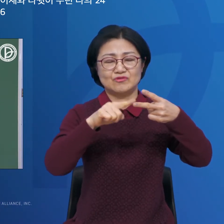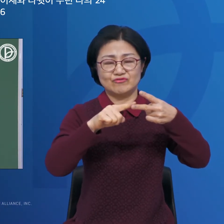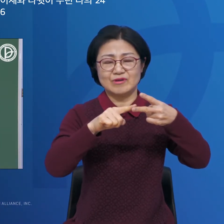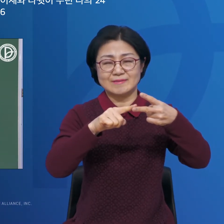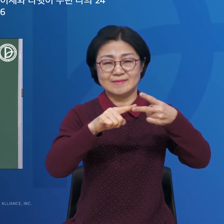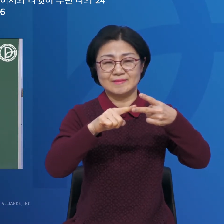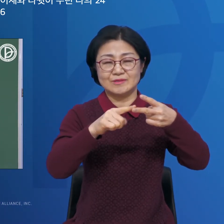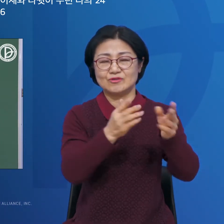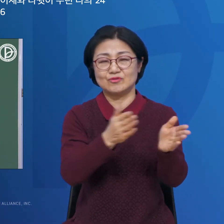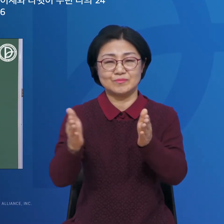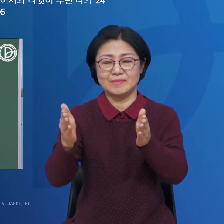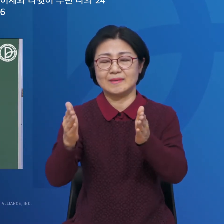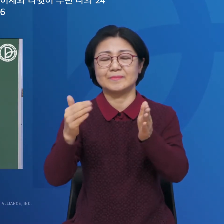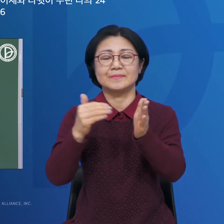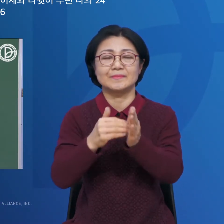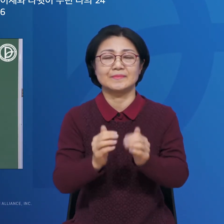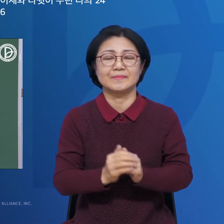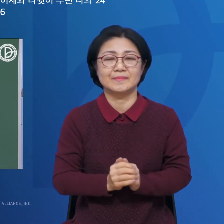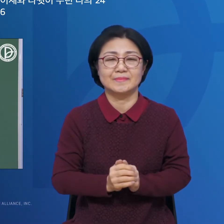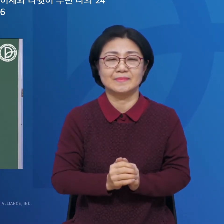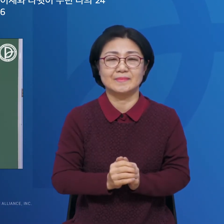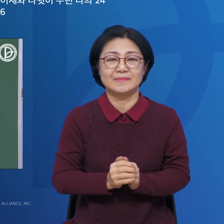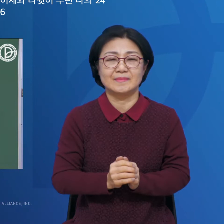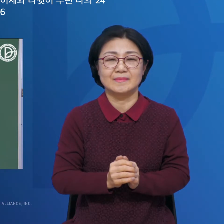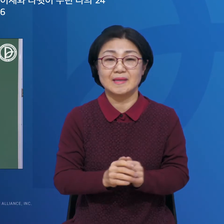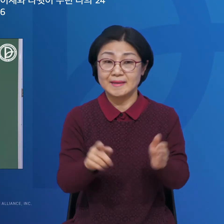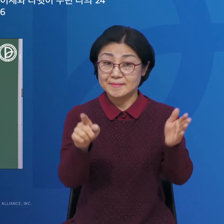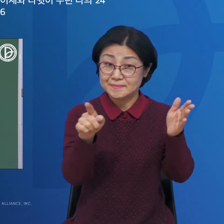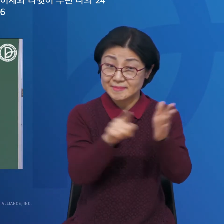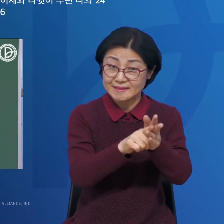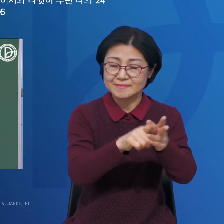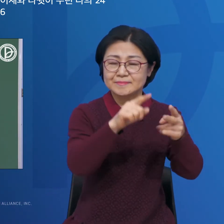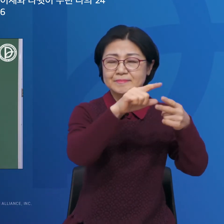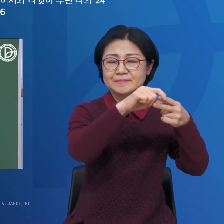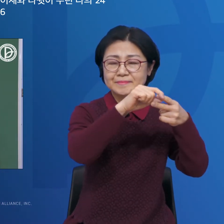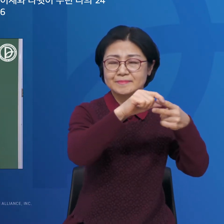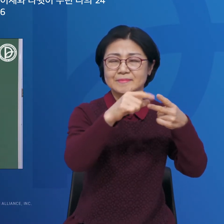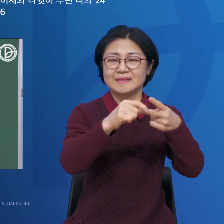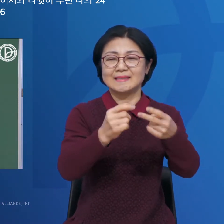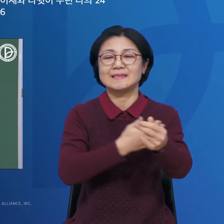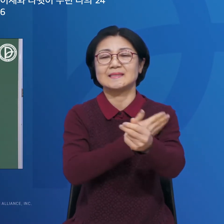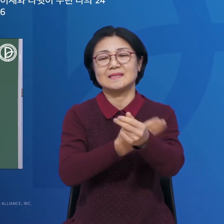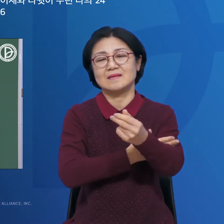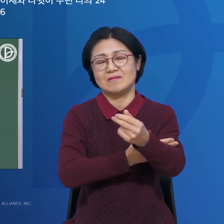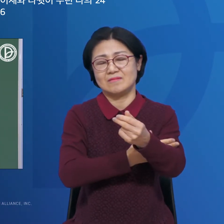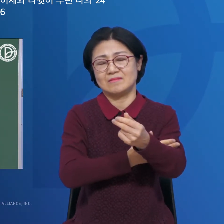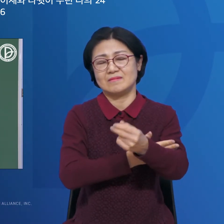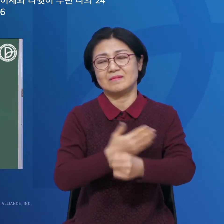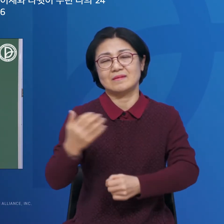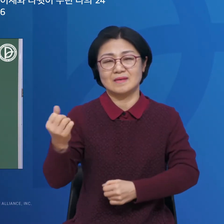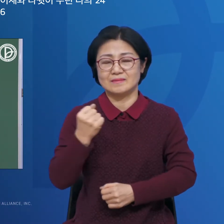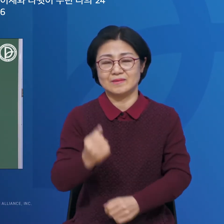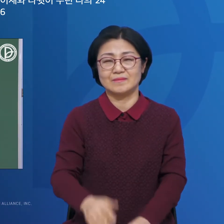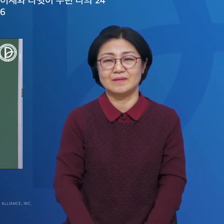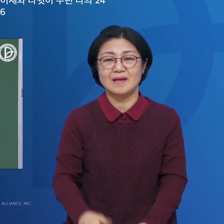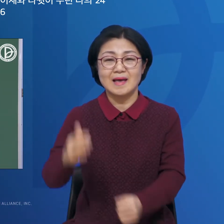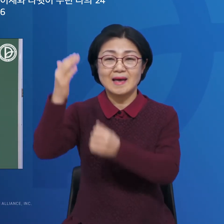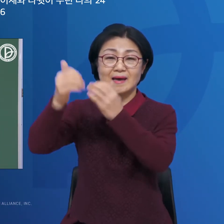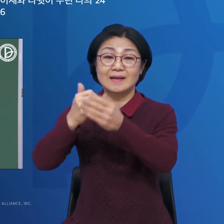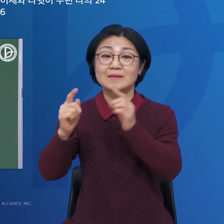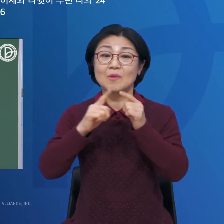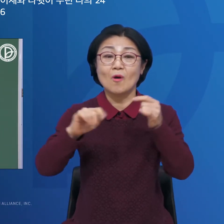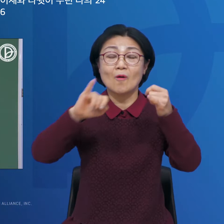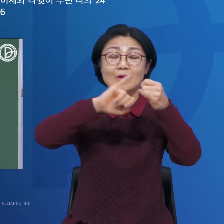He already prepared this. 믿음과 실력. He prepared faith and skills. 하나님의 언약과 기능.